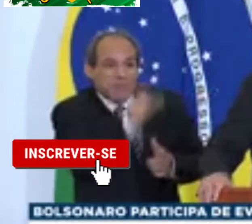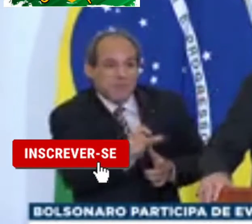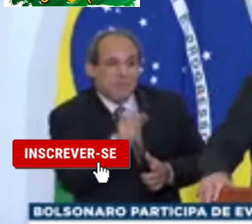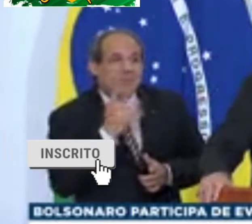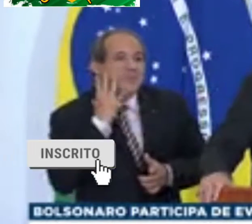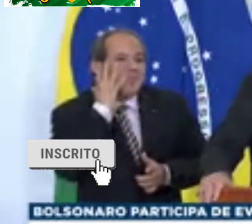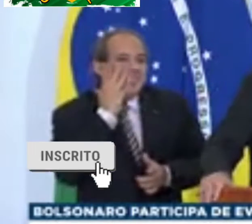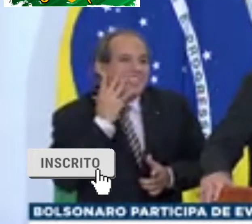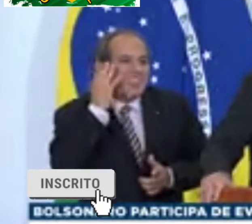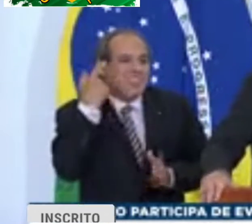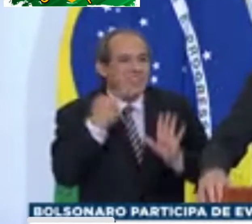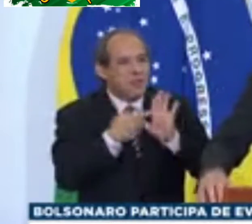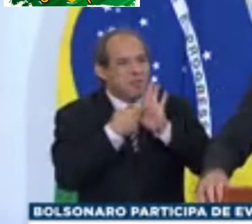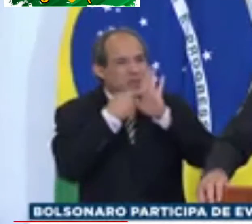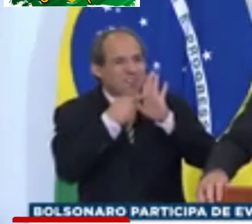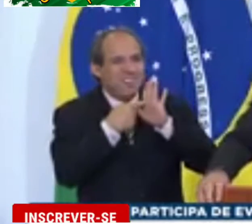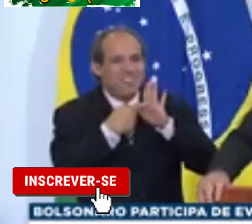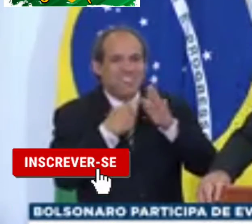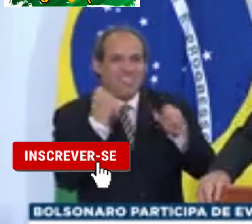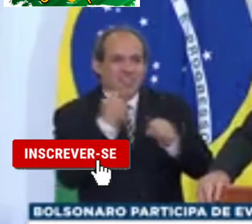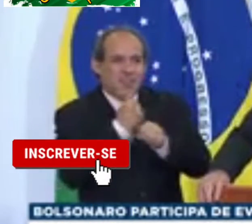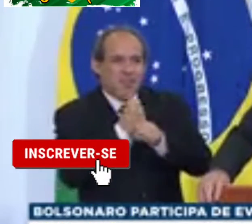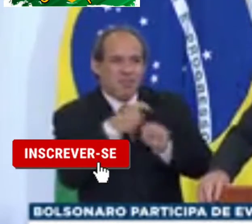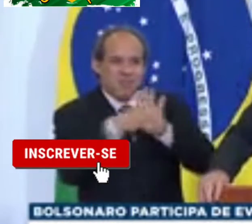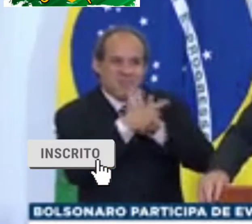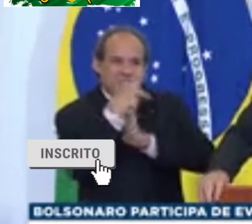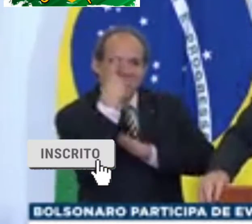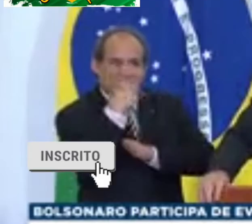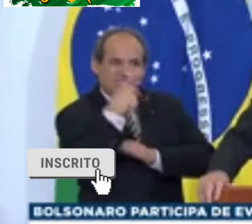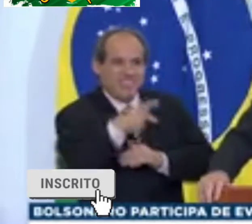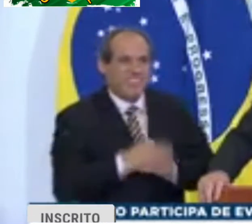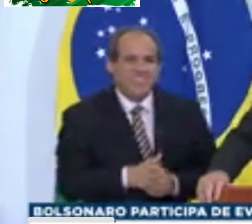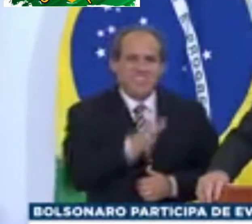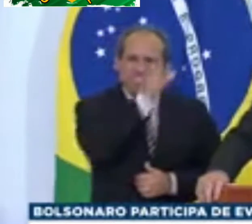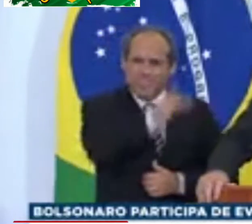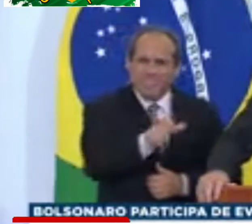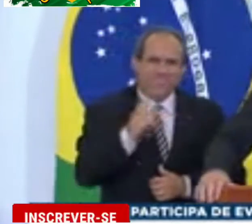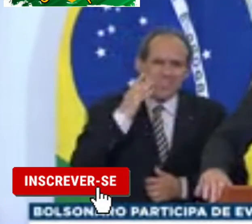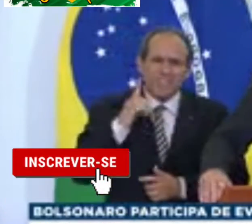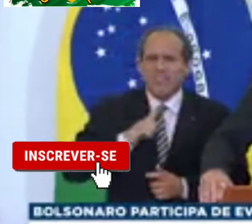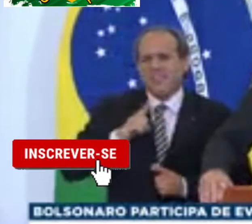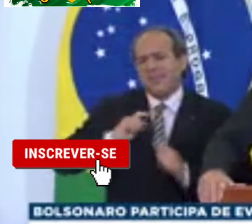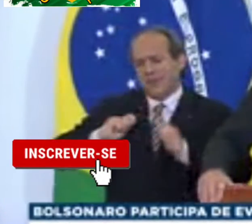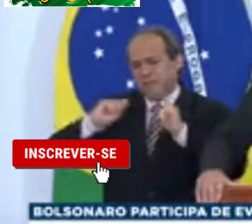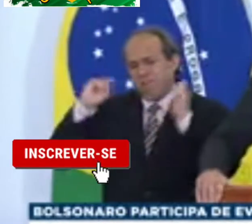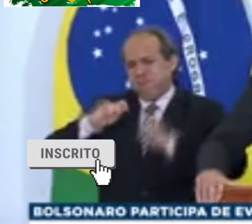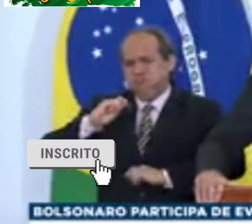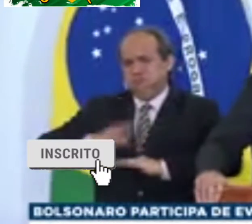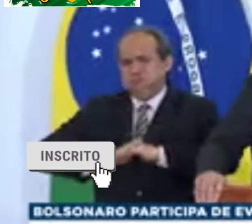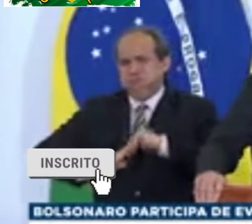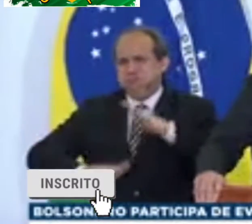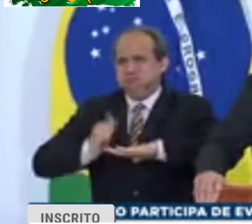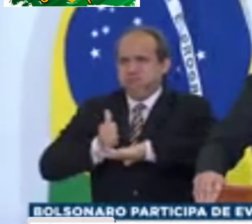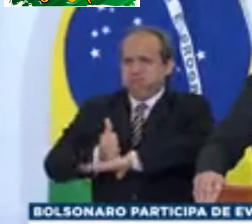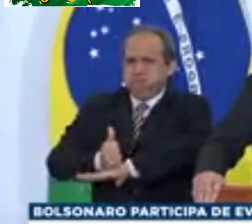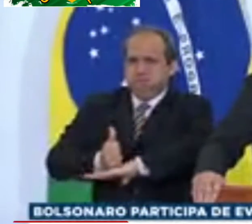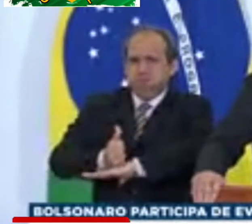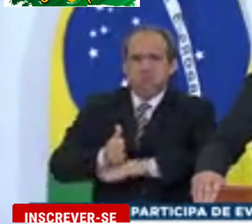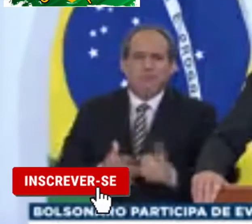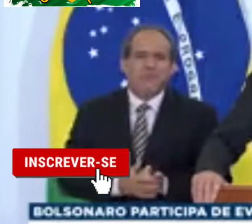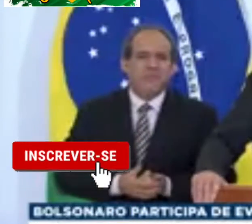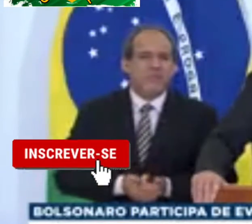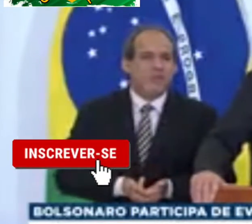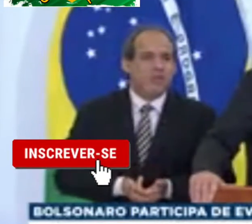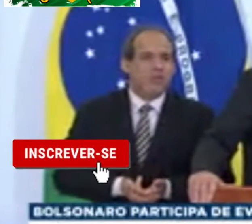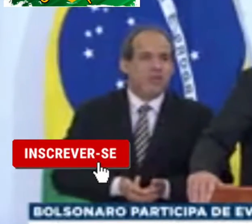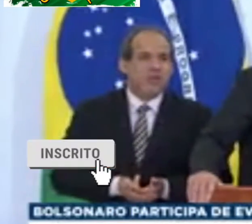Nós mostrando obras aqui dele. Um homem que tem uma capacidade excepcional. Podia